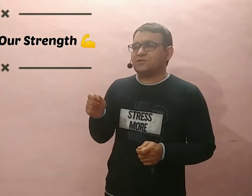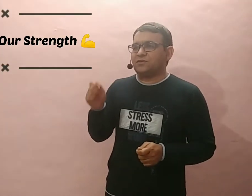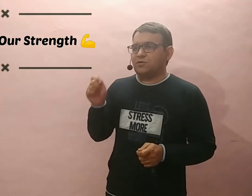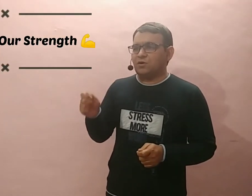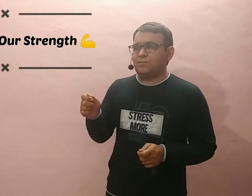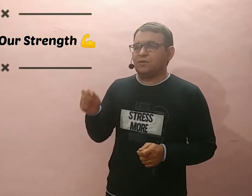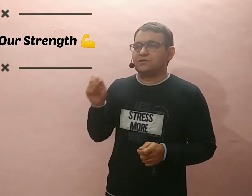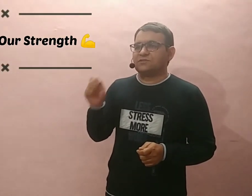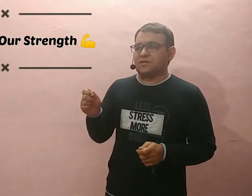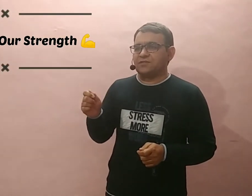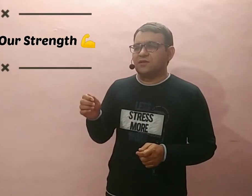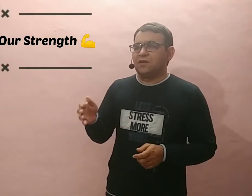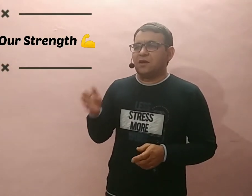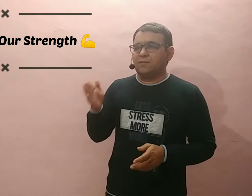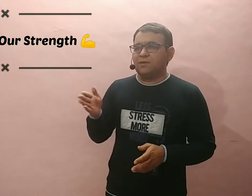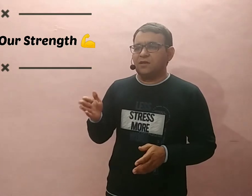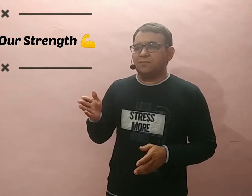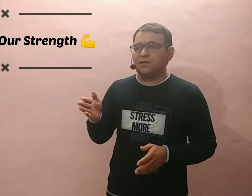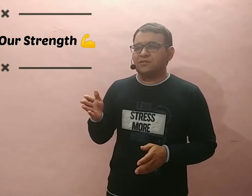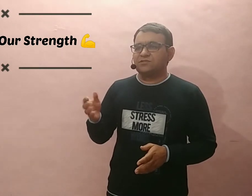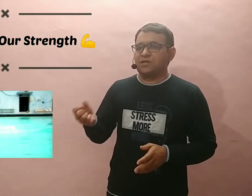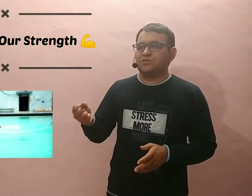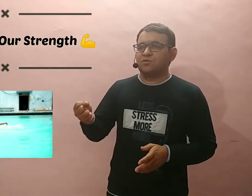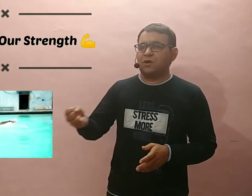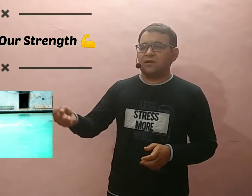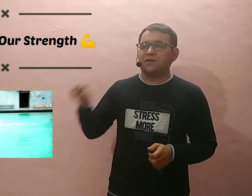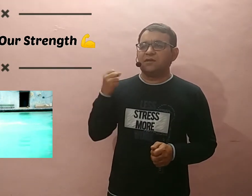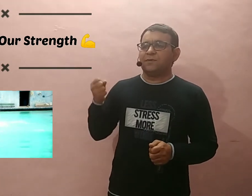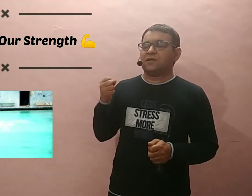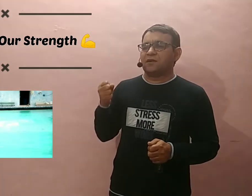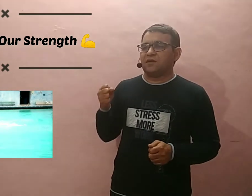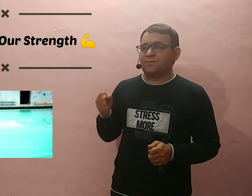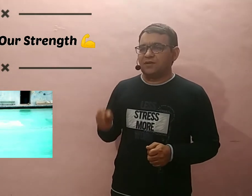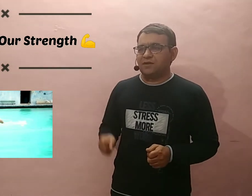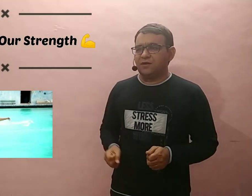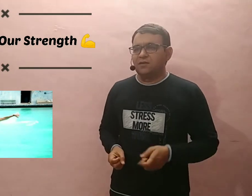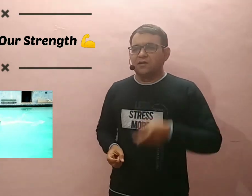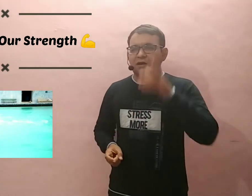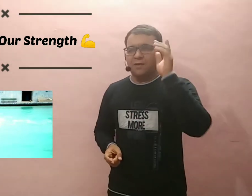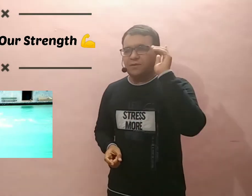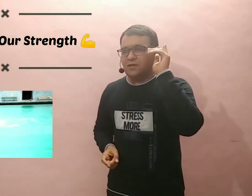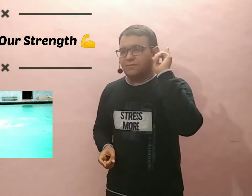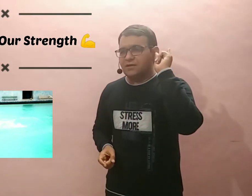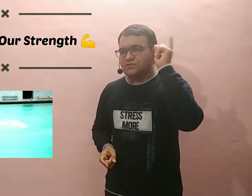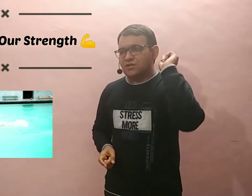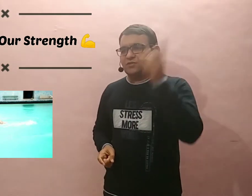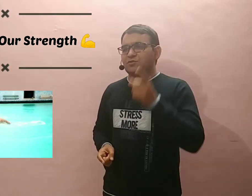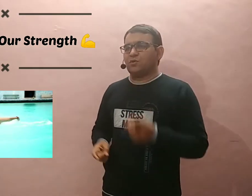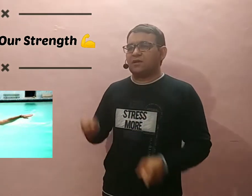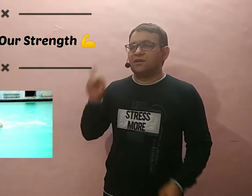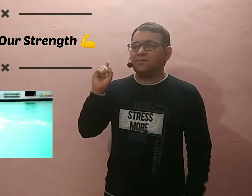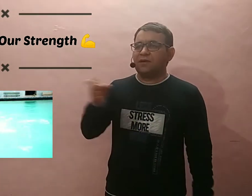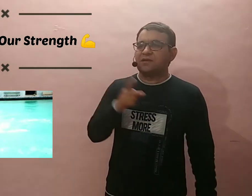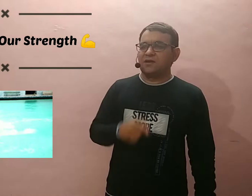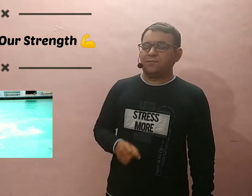आइडेंटिफिकेशन ऑफ आवर स्ट्रेंथ। हमें हमारी स्ट्रेंथ को आइडेंटिफाई करना पड़ेगा, हमें हमारी स्ट्रेंथ को आइडेंटिफाई करना